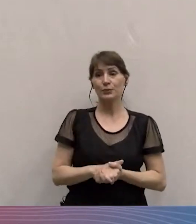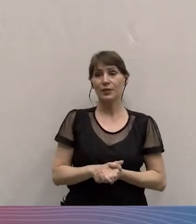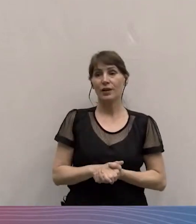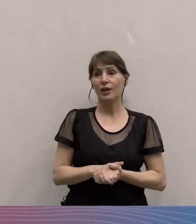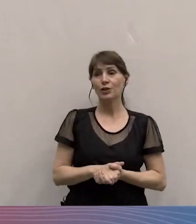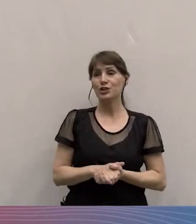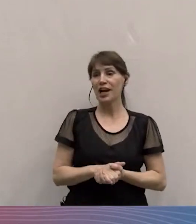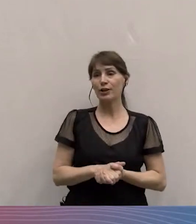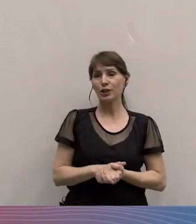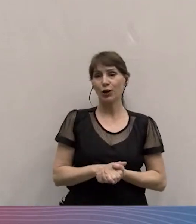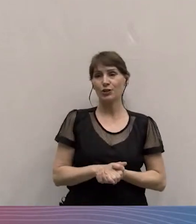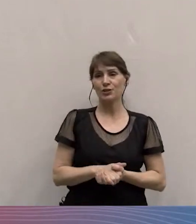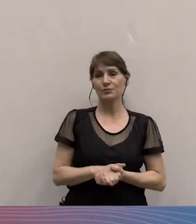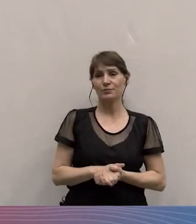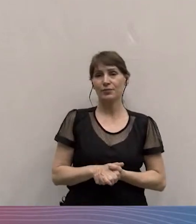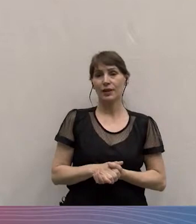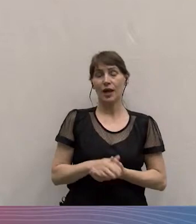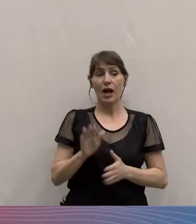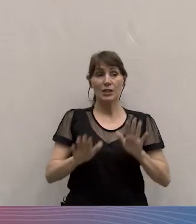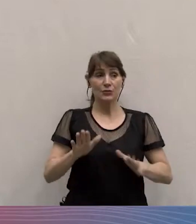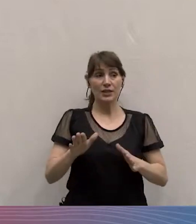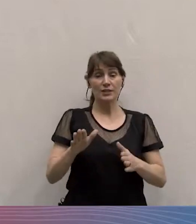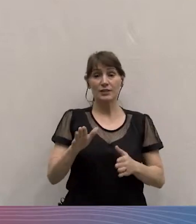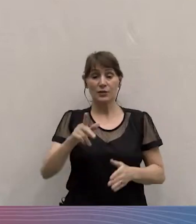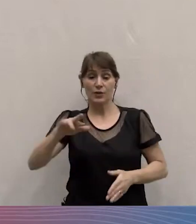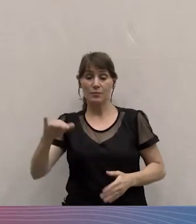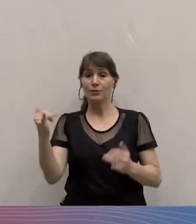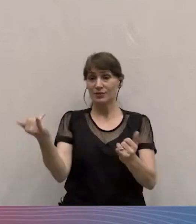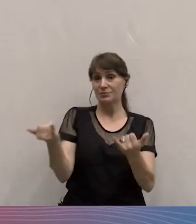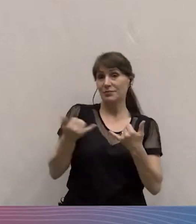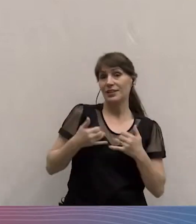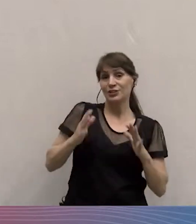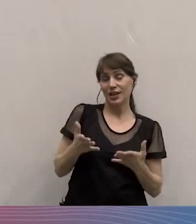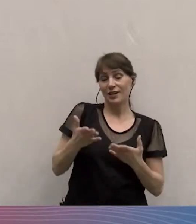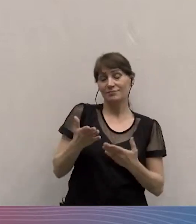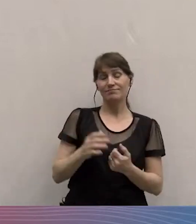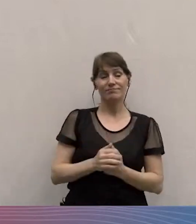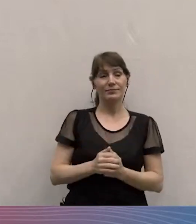às vezes fico um pouco severo, um pouco pressionado e